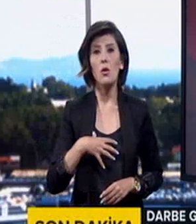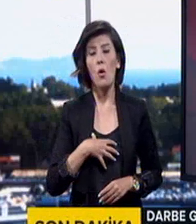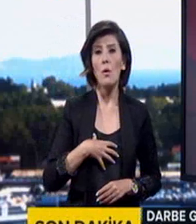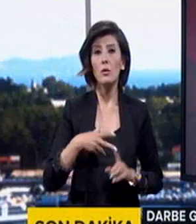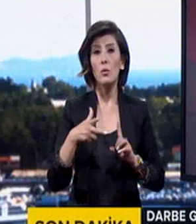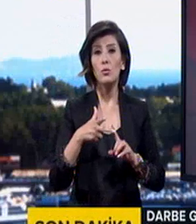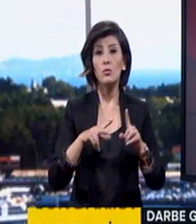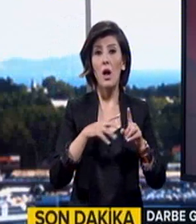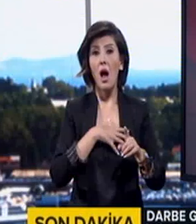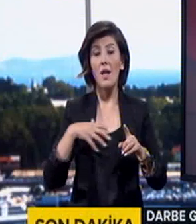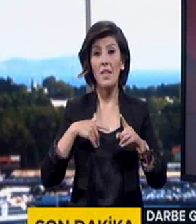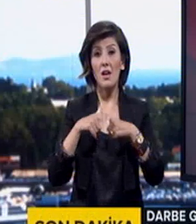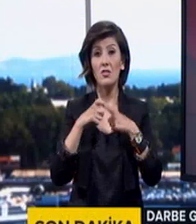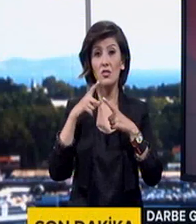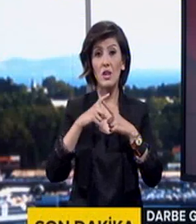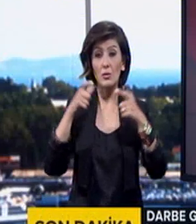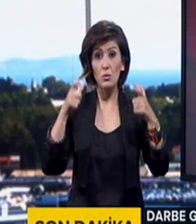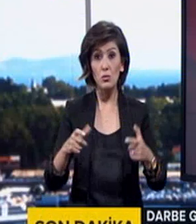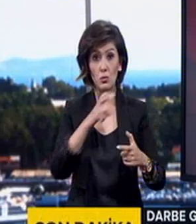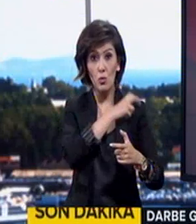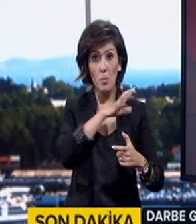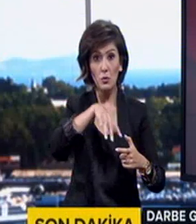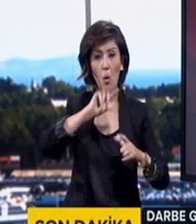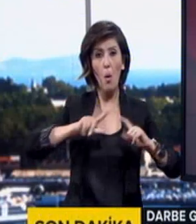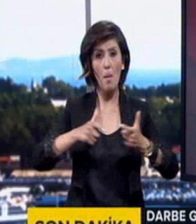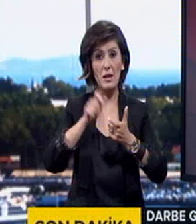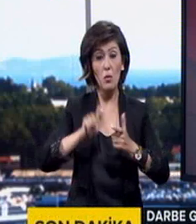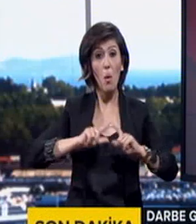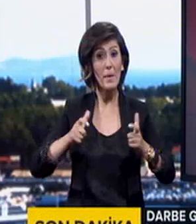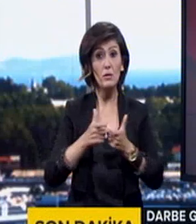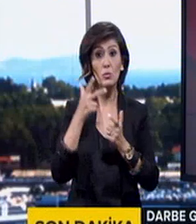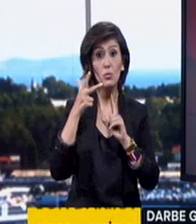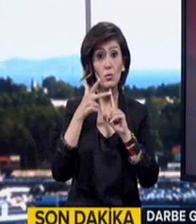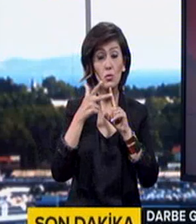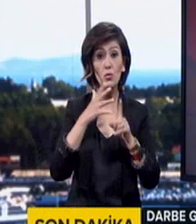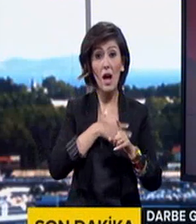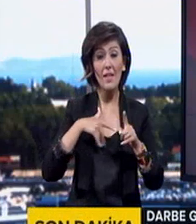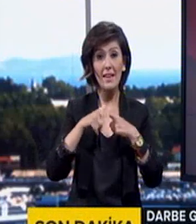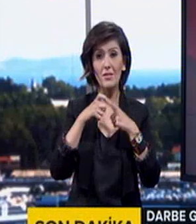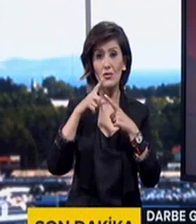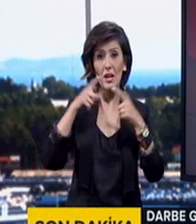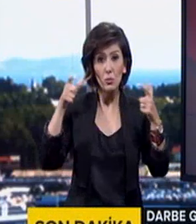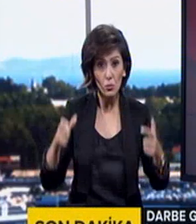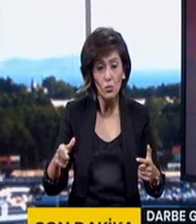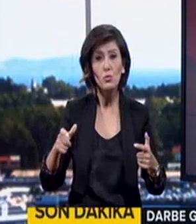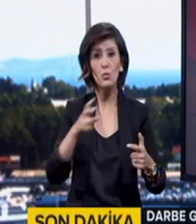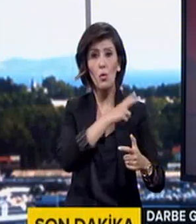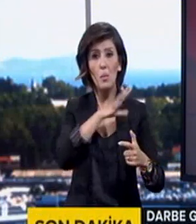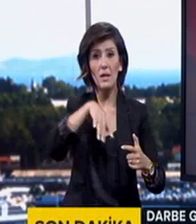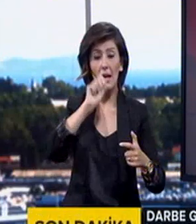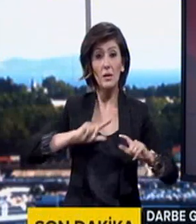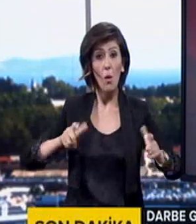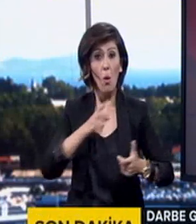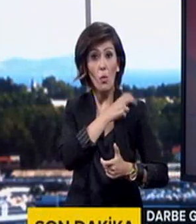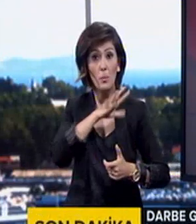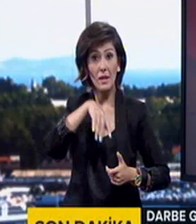Konya'da 3. Anajet Üst Komutanlığı'na operasyon düzenlendi. Operasyonda 3. Anajet Üst Komutanlığı Harekat